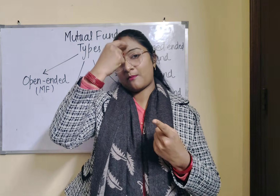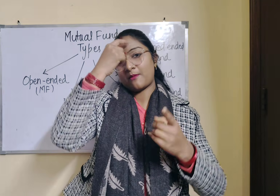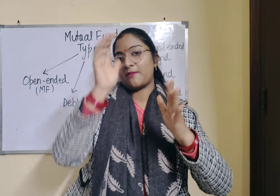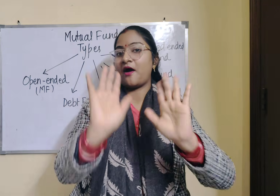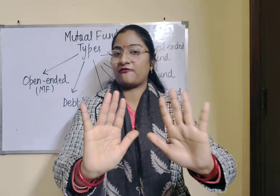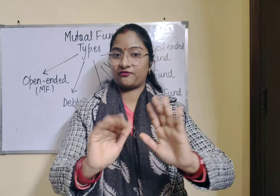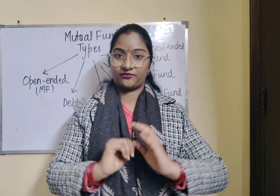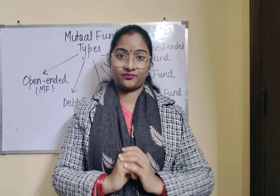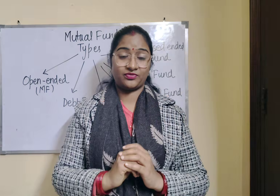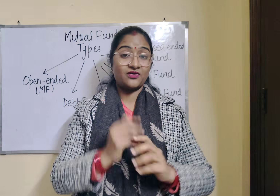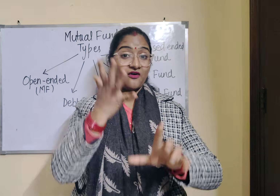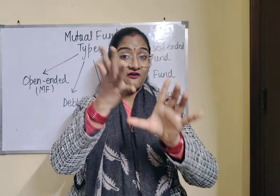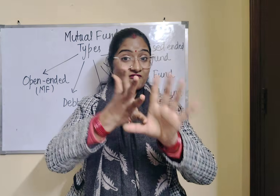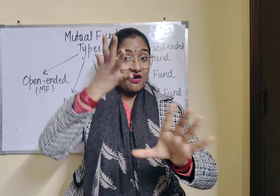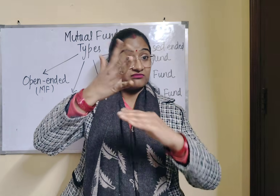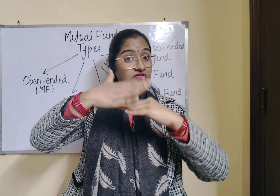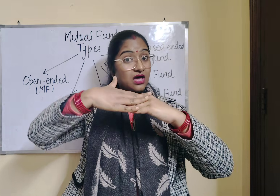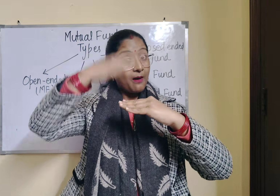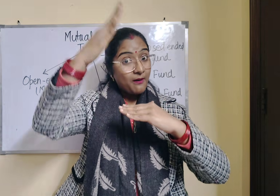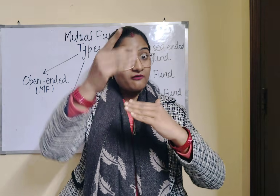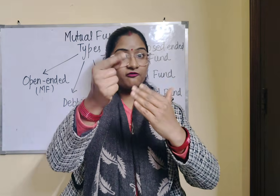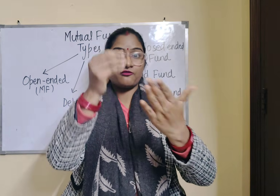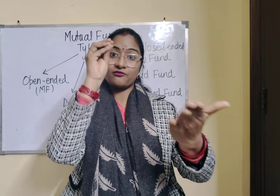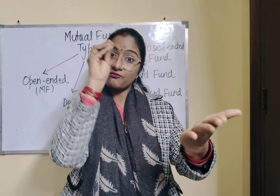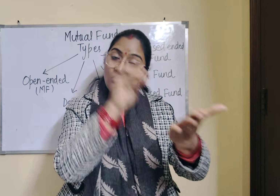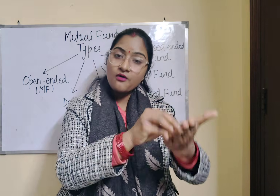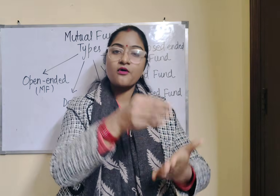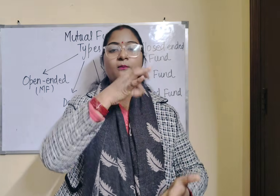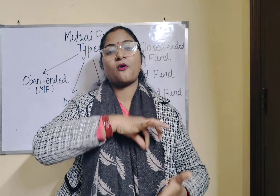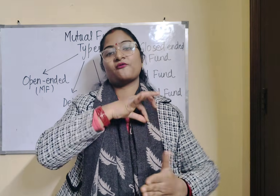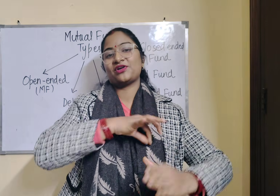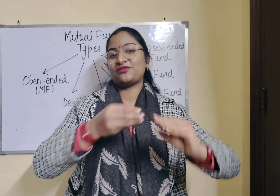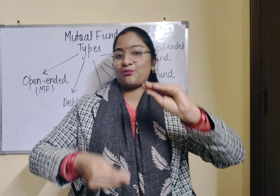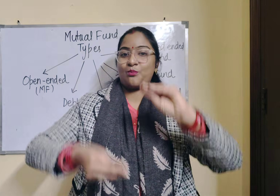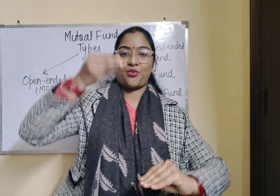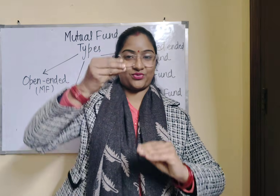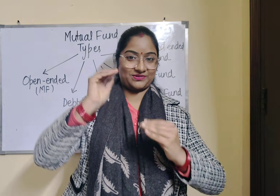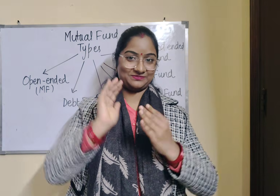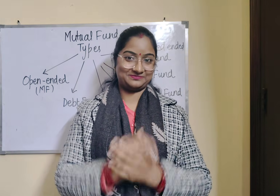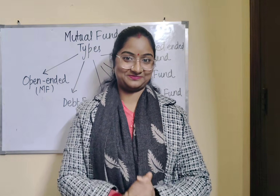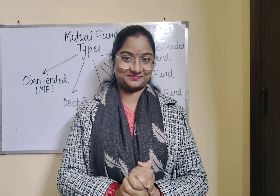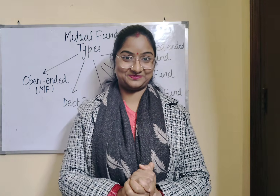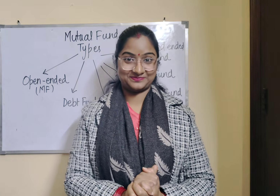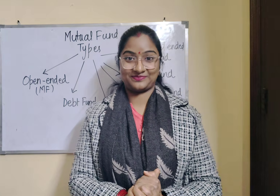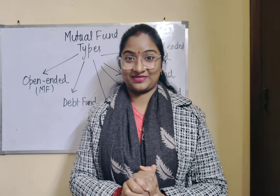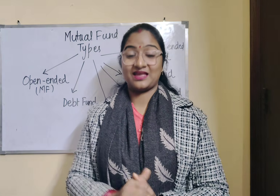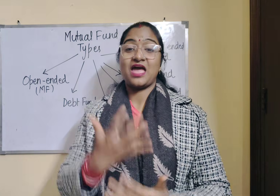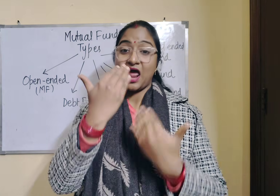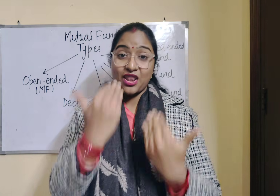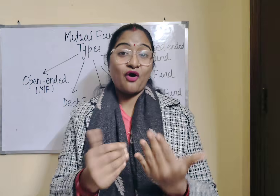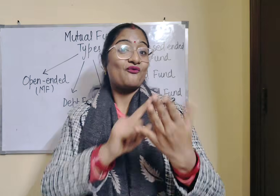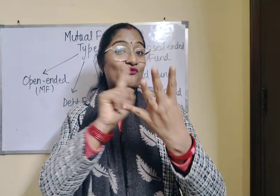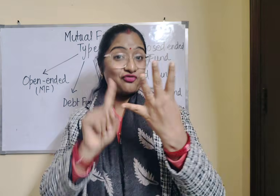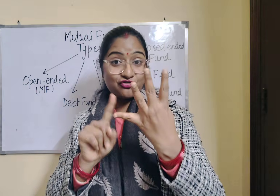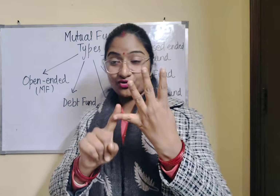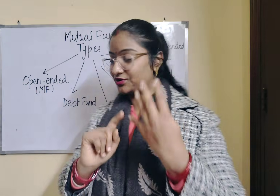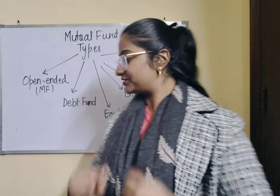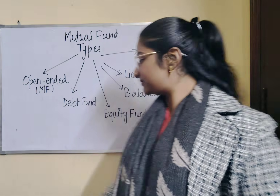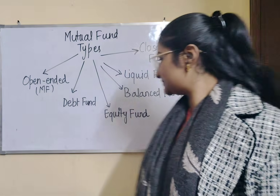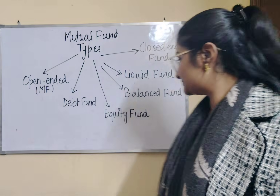मिलेगा। तो इक्विटी फंड ज़्यादातर लॉन्ग टर्म मैच्योरिटी पीरियड के लिए इन्वेस्ट किया जाता है। अब जो